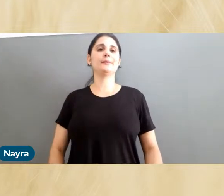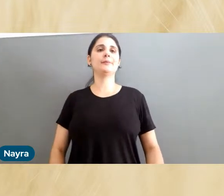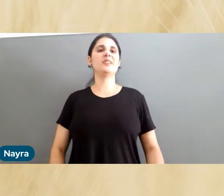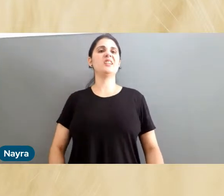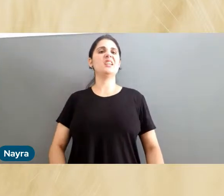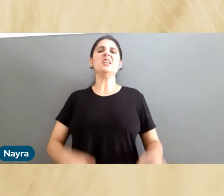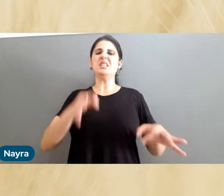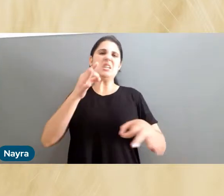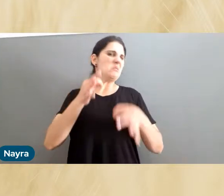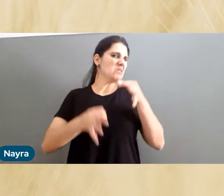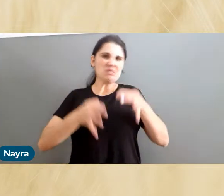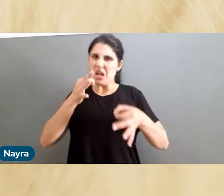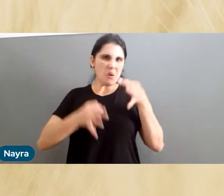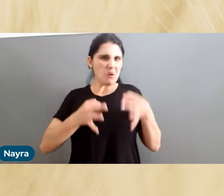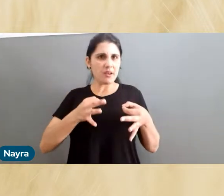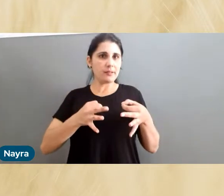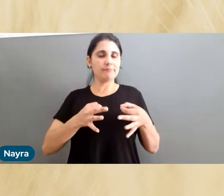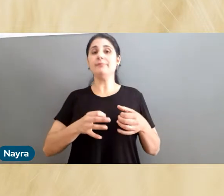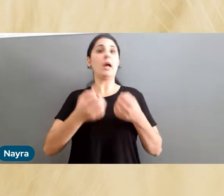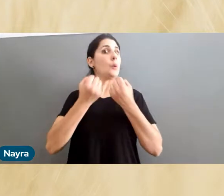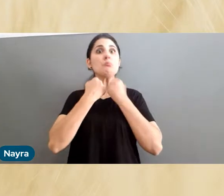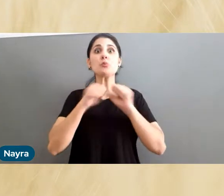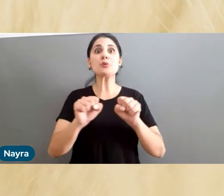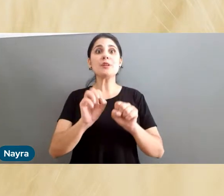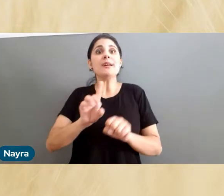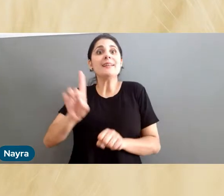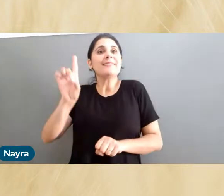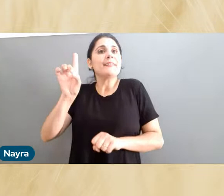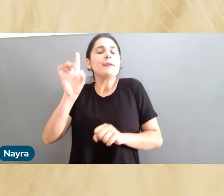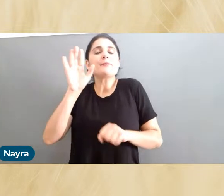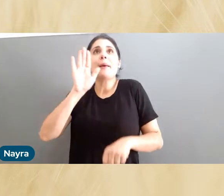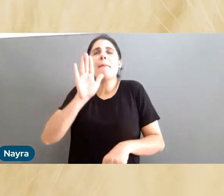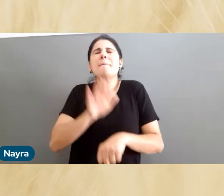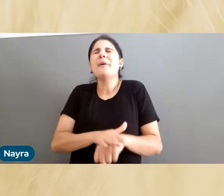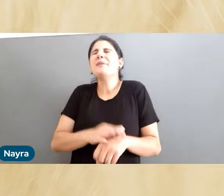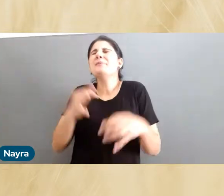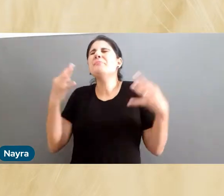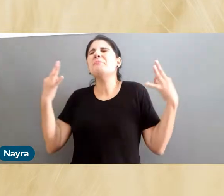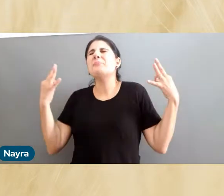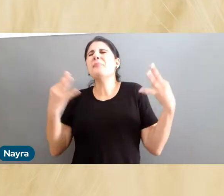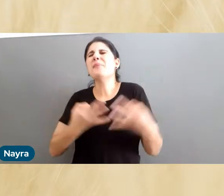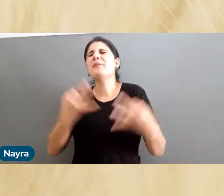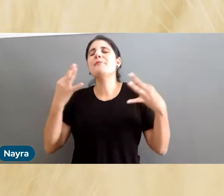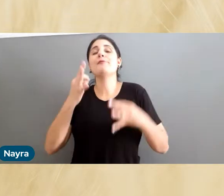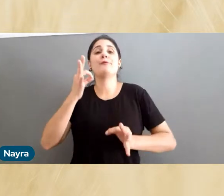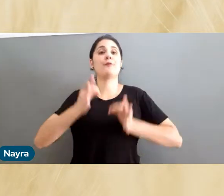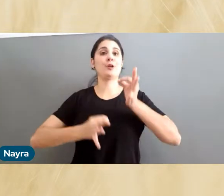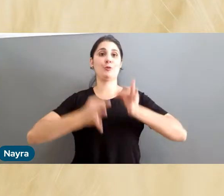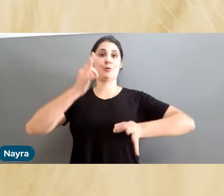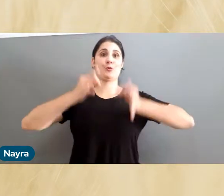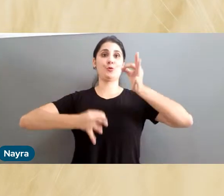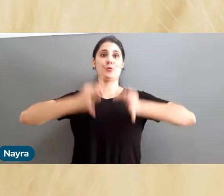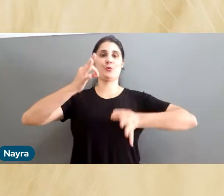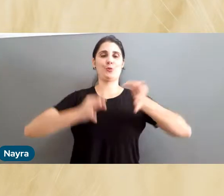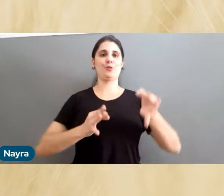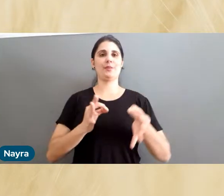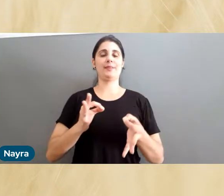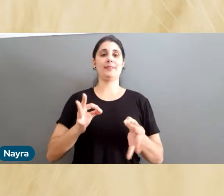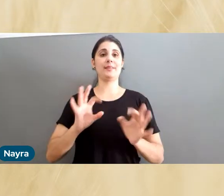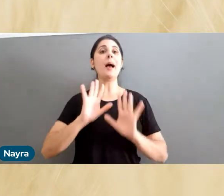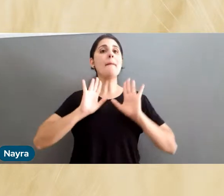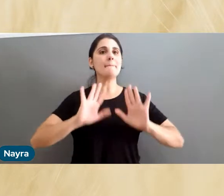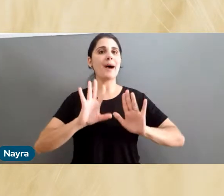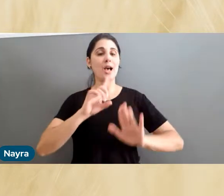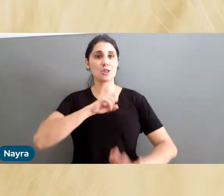é impossível. Deus é a expressão máxima do amor e da justiça. É o nosso entendimento que